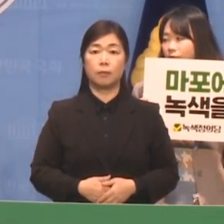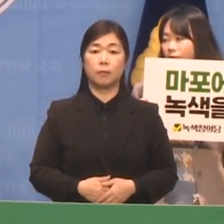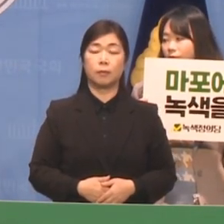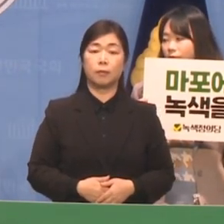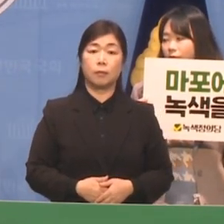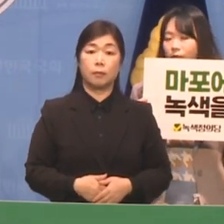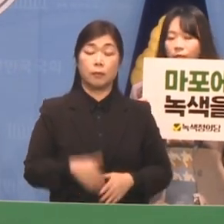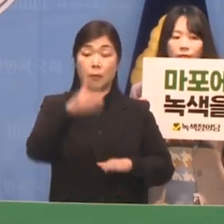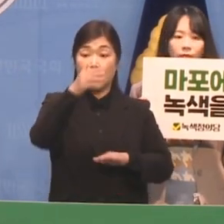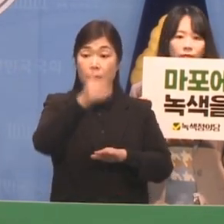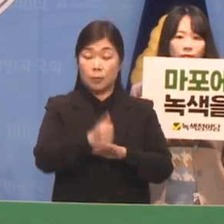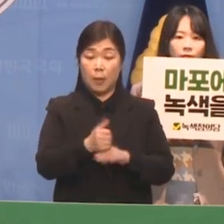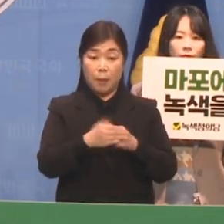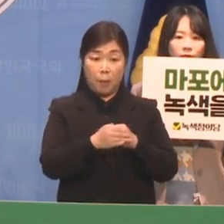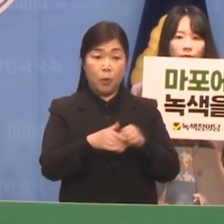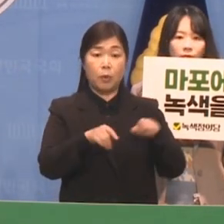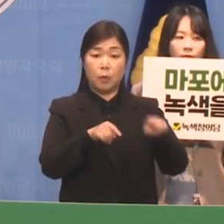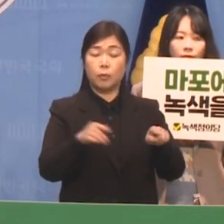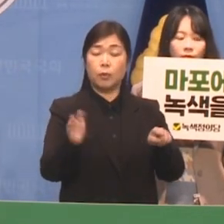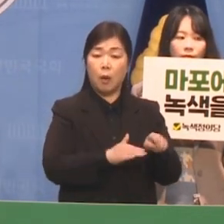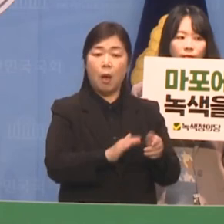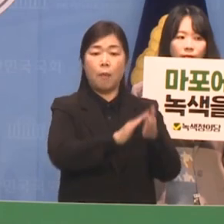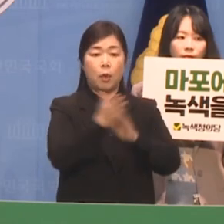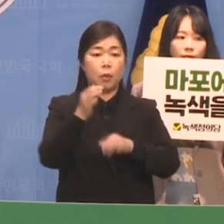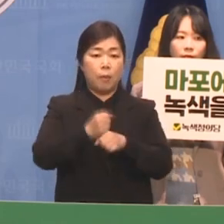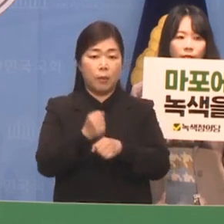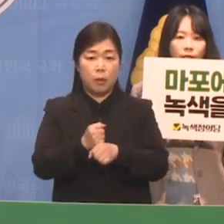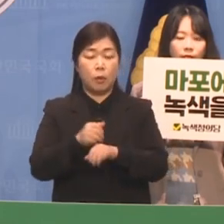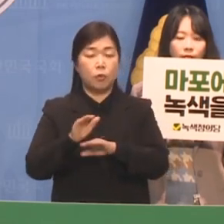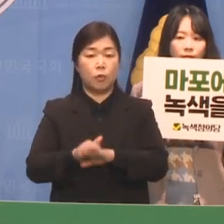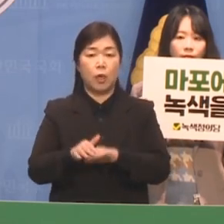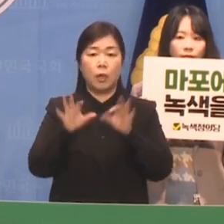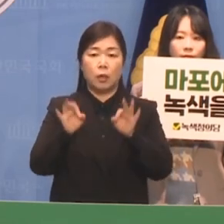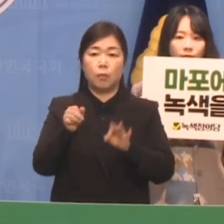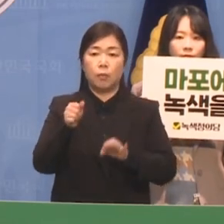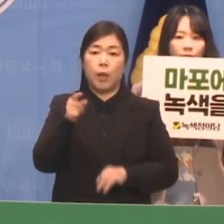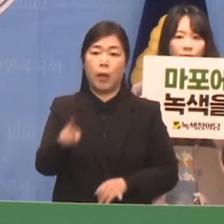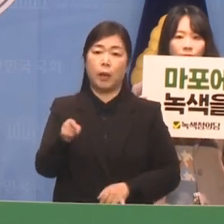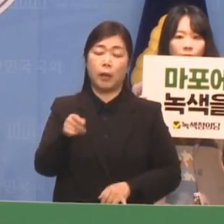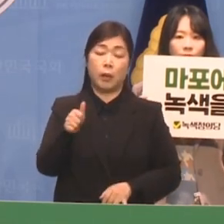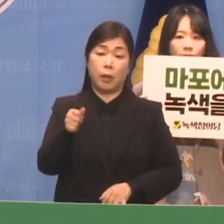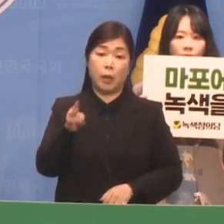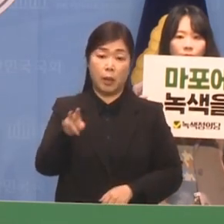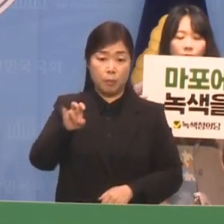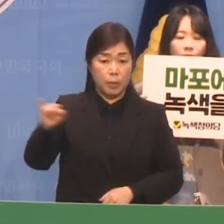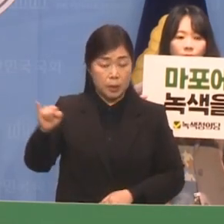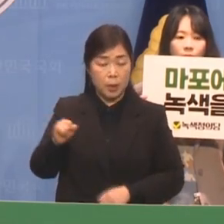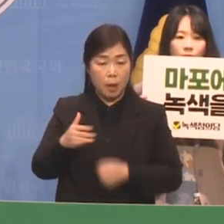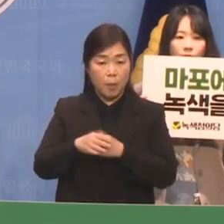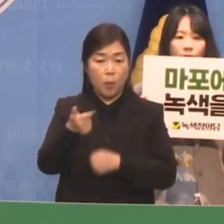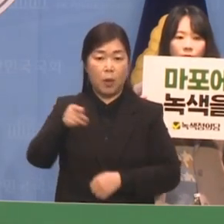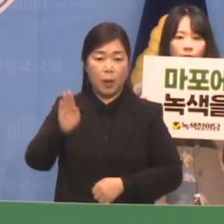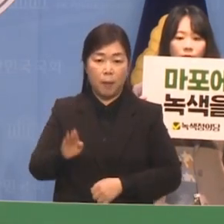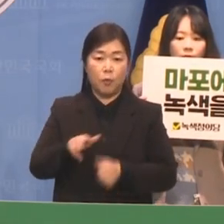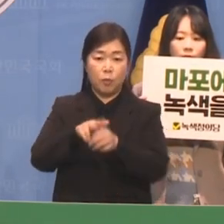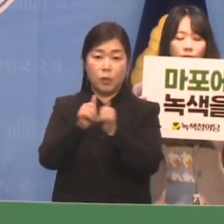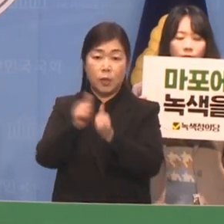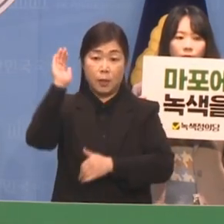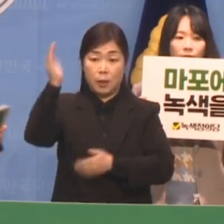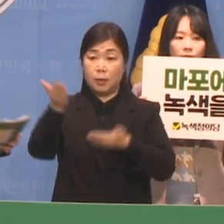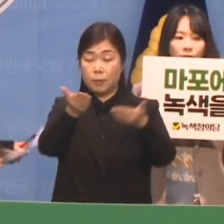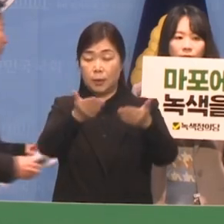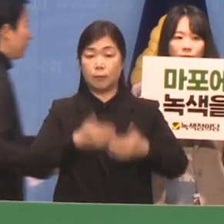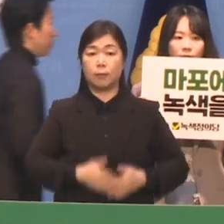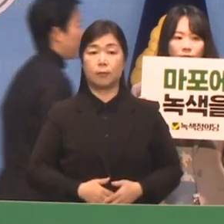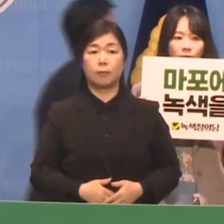네, 마지막으로 마포에서부터 변화를 만들 김혜미 녹색정의당 마포구 갑 예비후보의 출마의 변을 듣도록 하겠습니다.